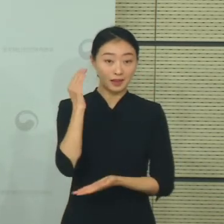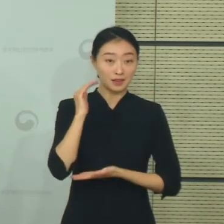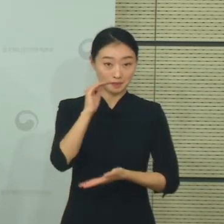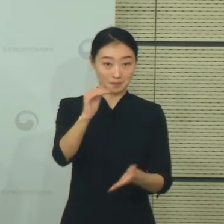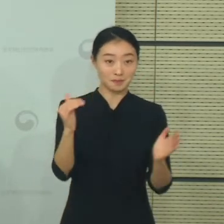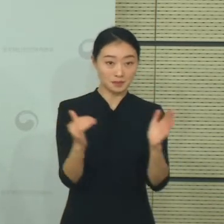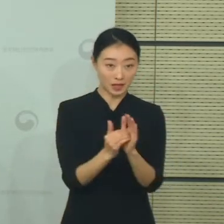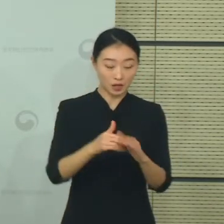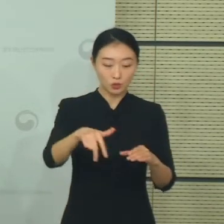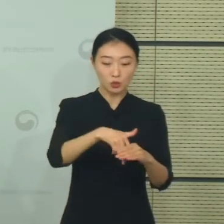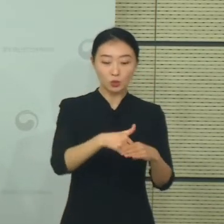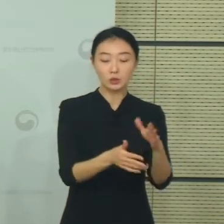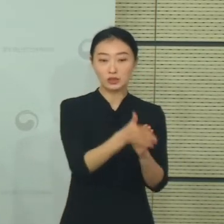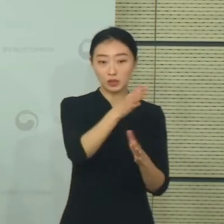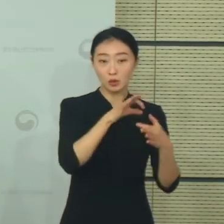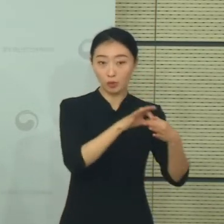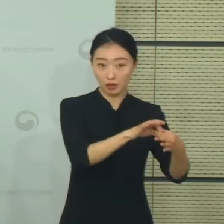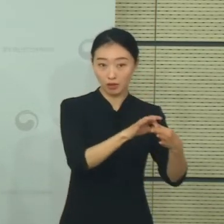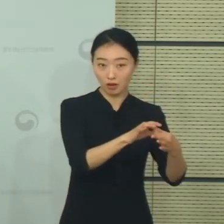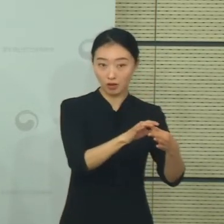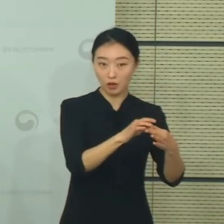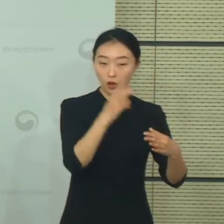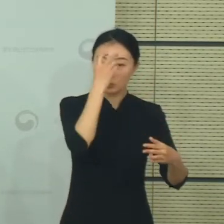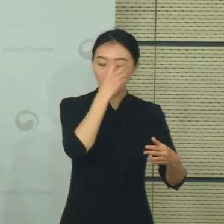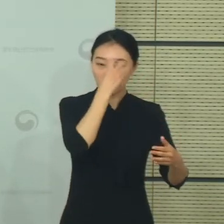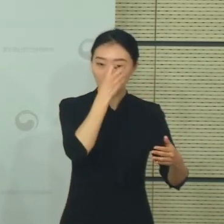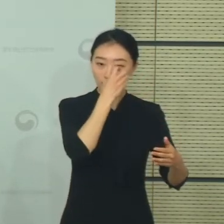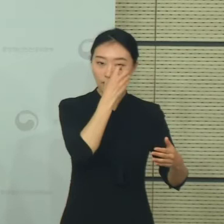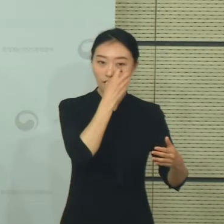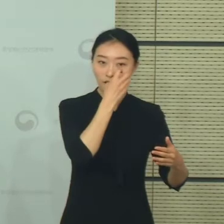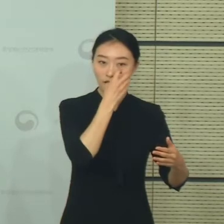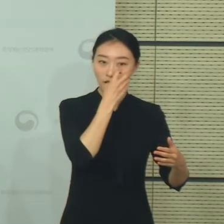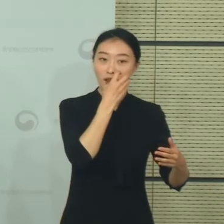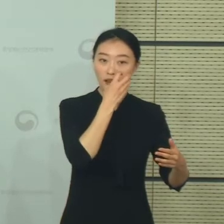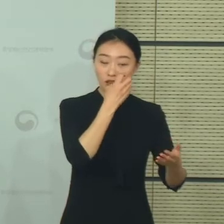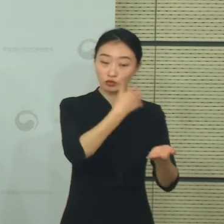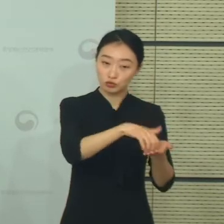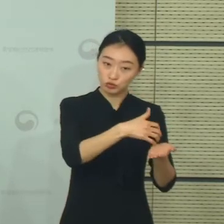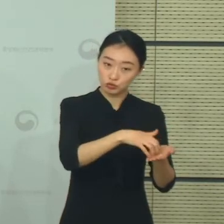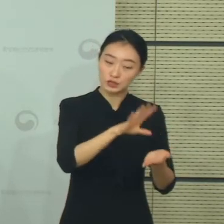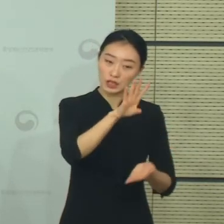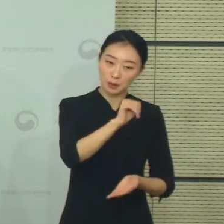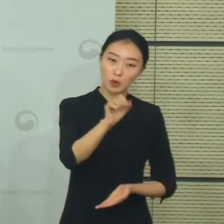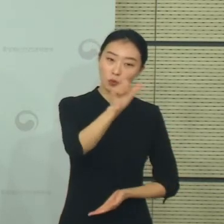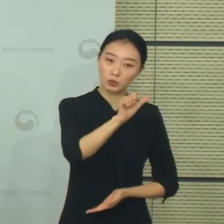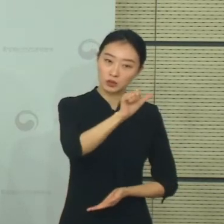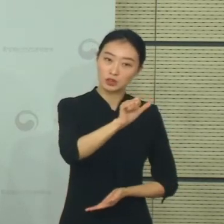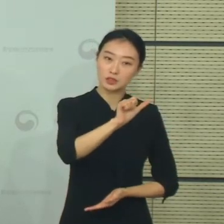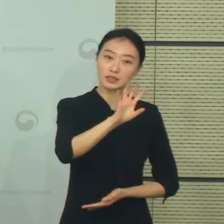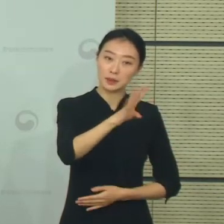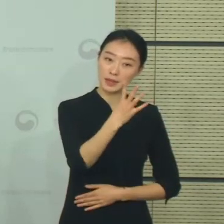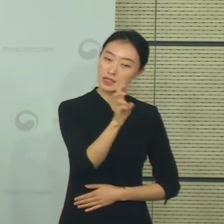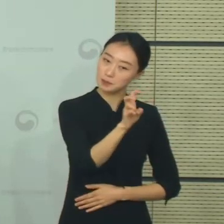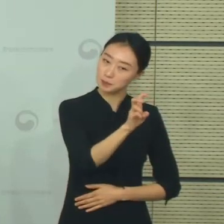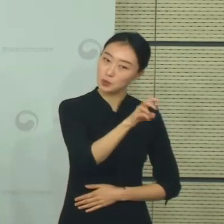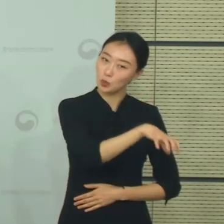이제 종교 시설과 관련되어서는 조사 대상인 종교 교회가 45,420곳이